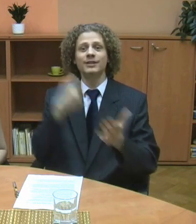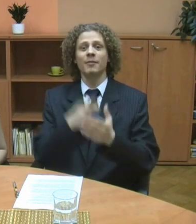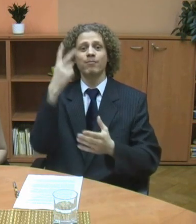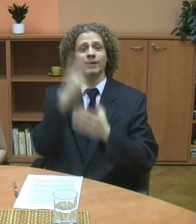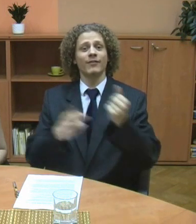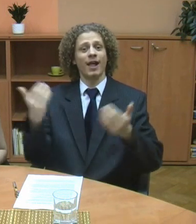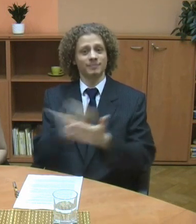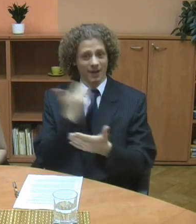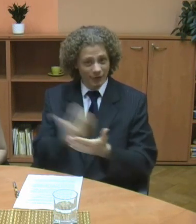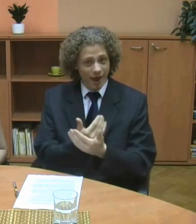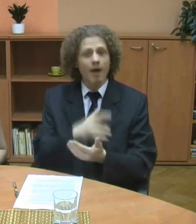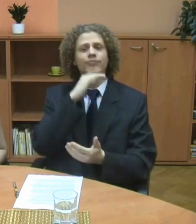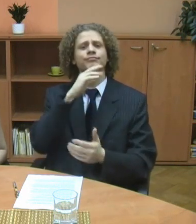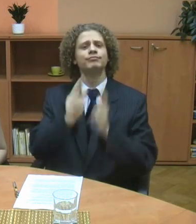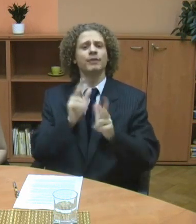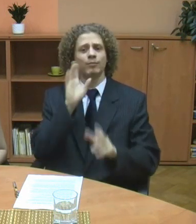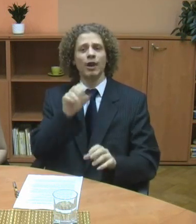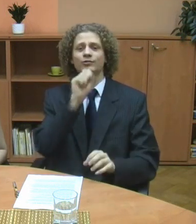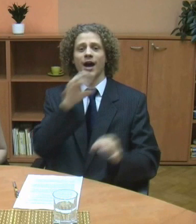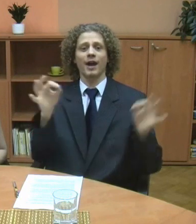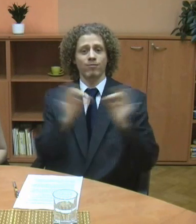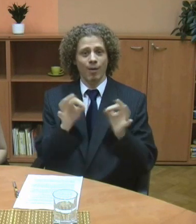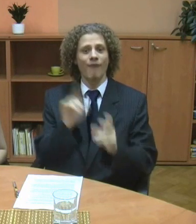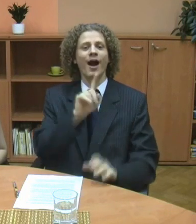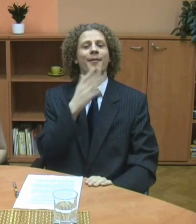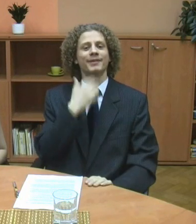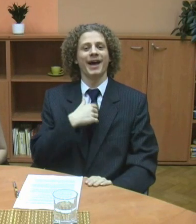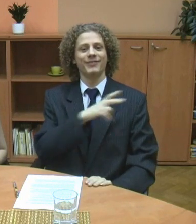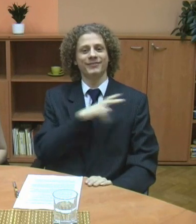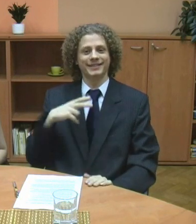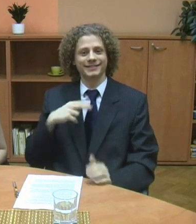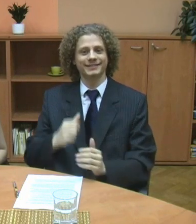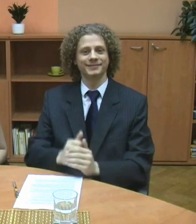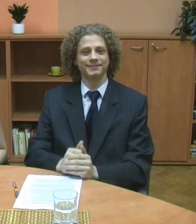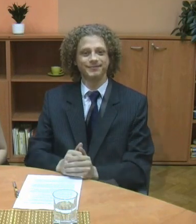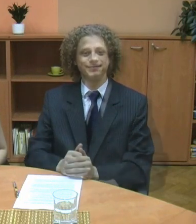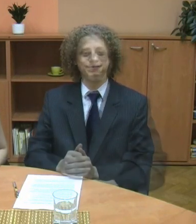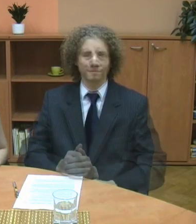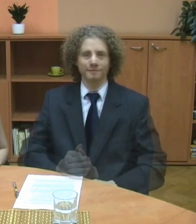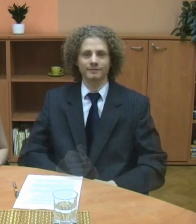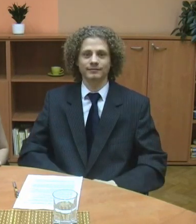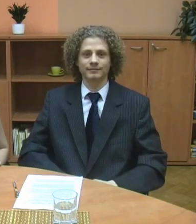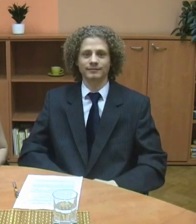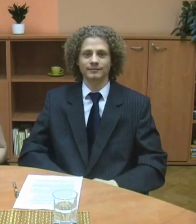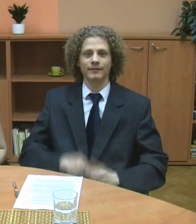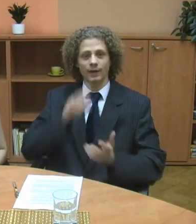vašeho dalšího bilingválního zpravodajství. Pořadem vám bude provázet Šárka Bobková a Milan Fritz.